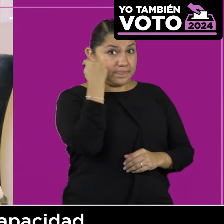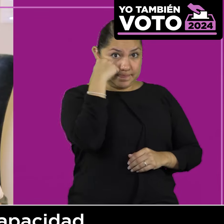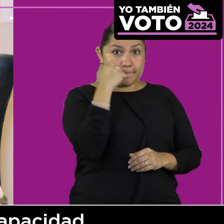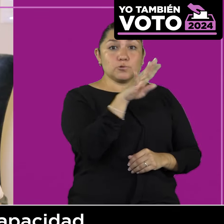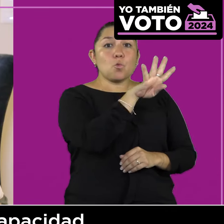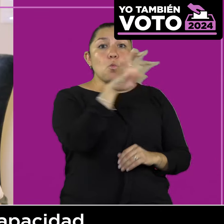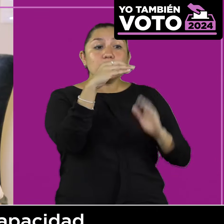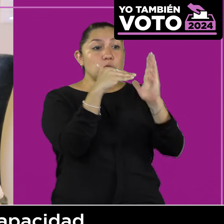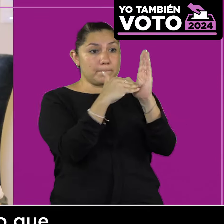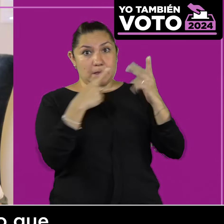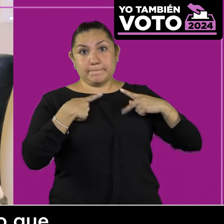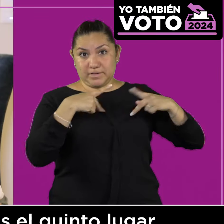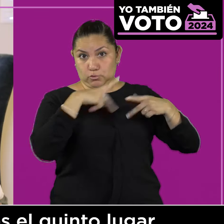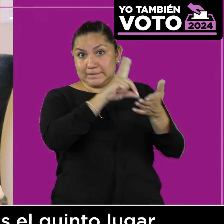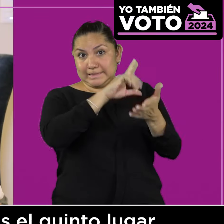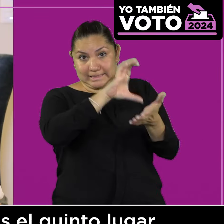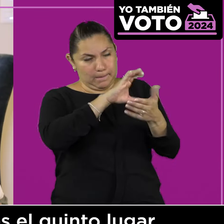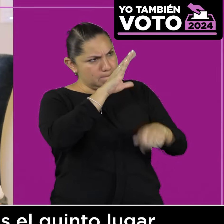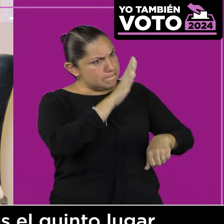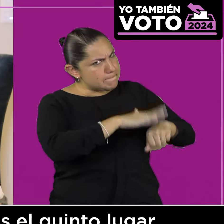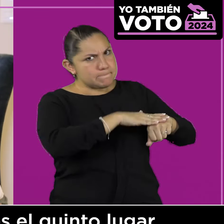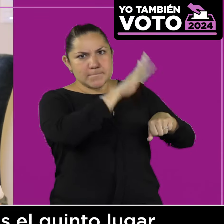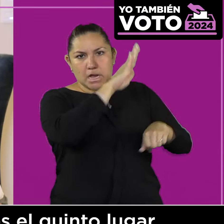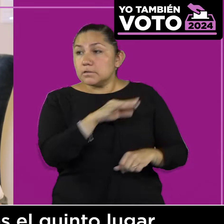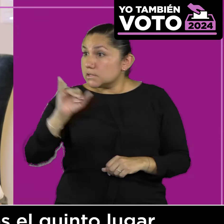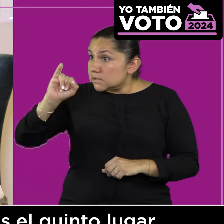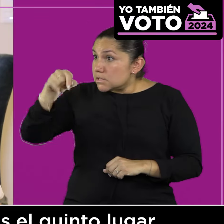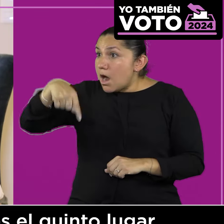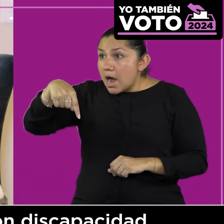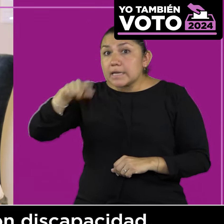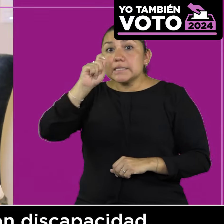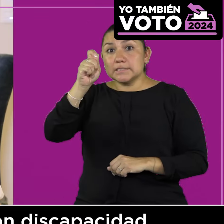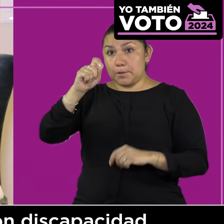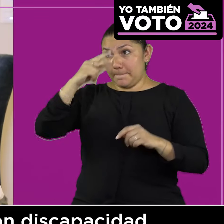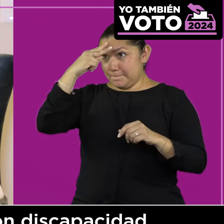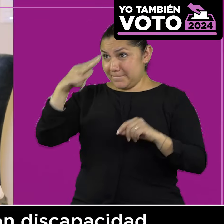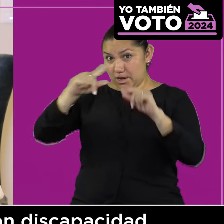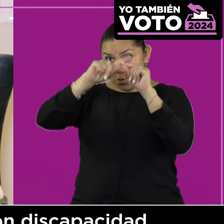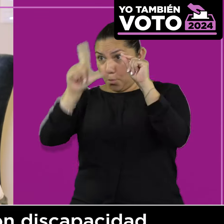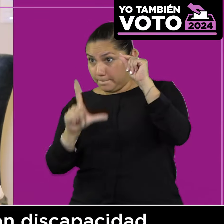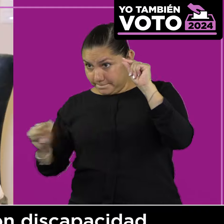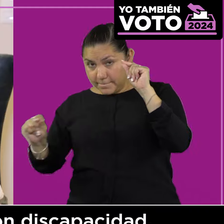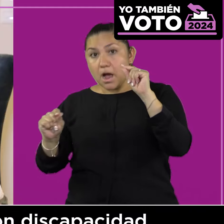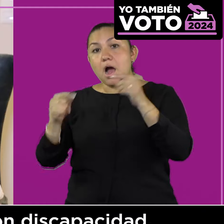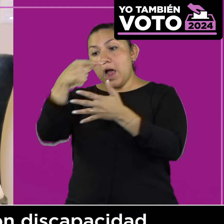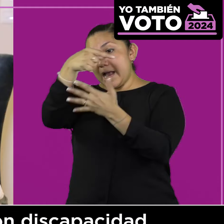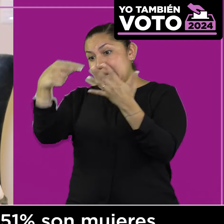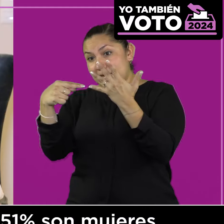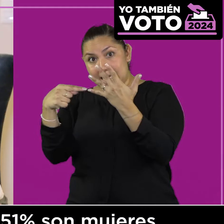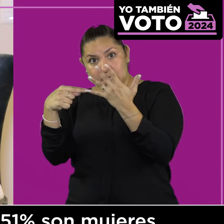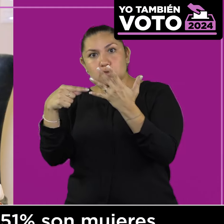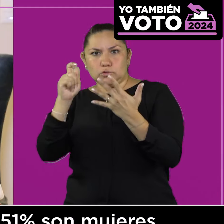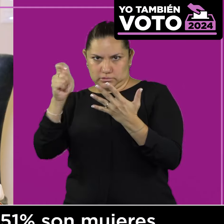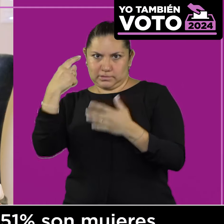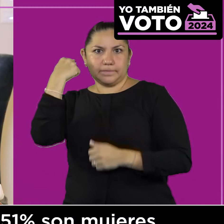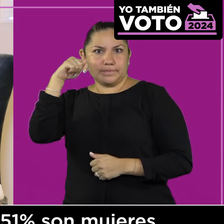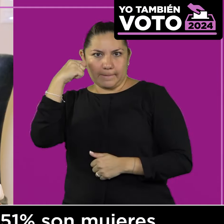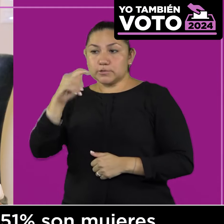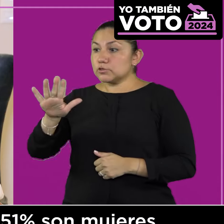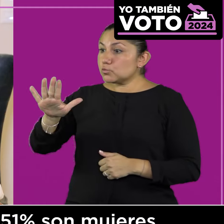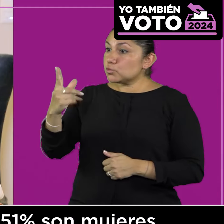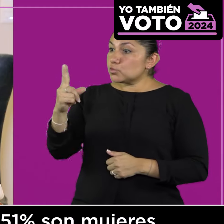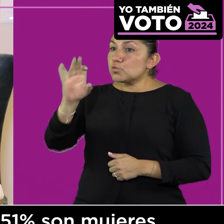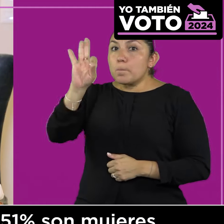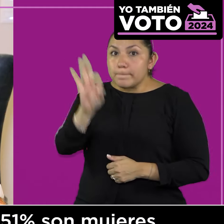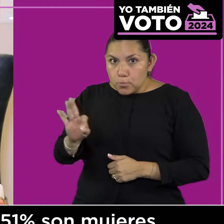personas con discapacidad dado que la de hecho somos el quinto lugar en en en el país con discapacidad el 51 más